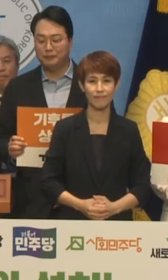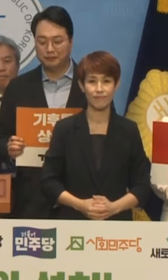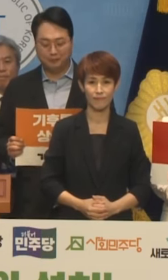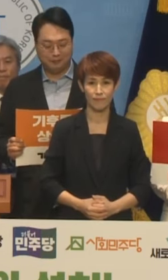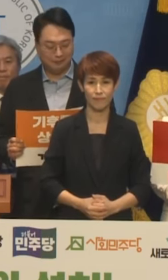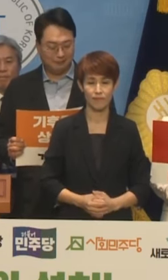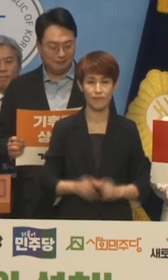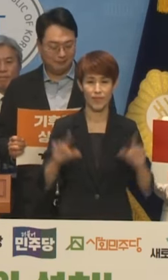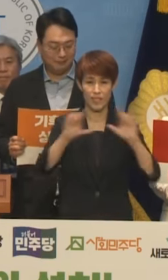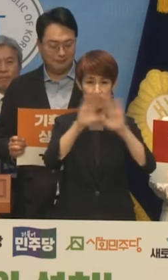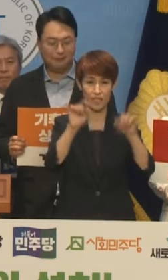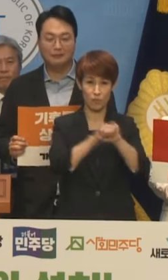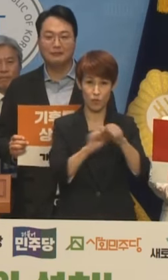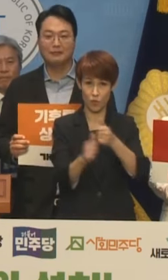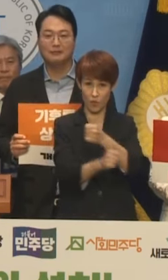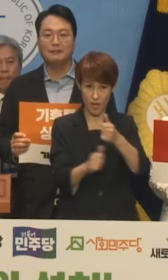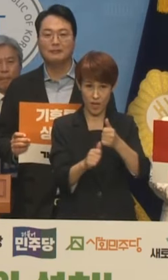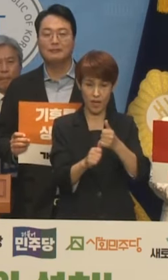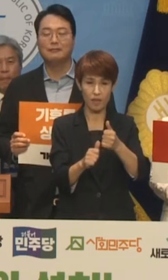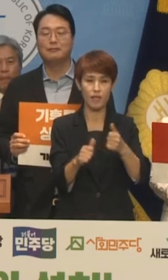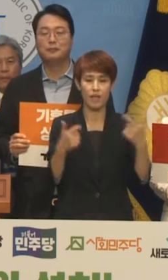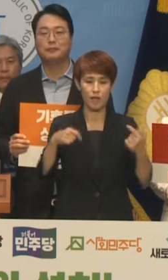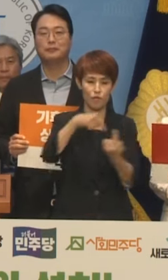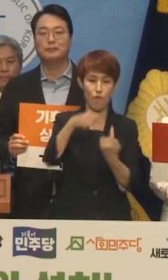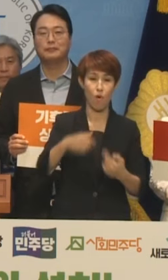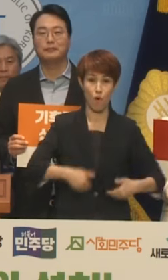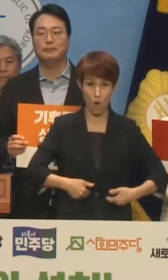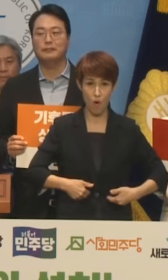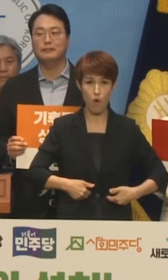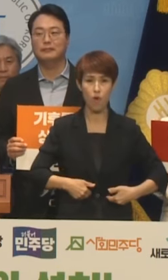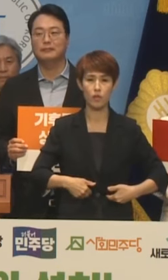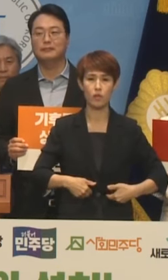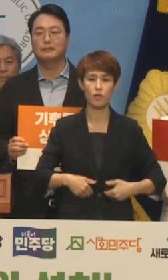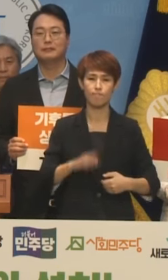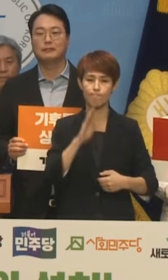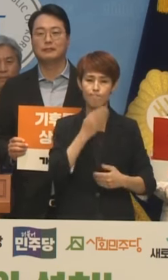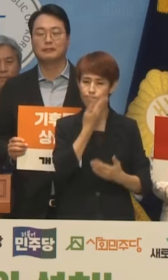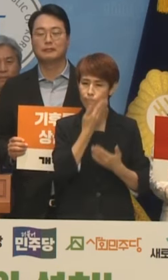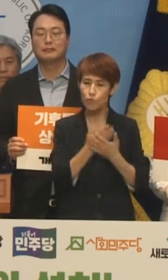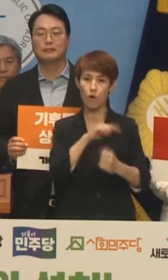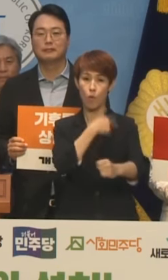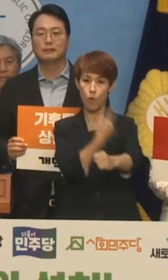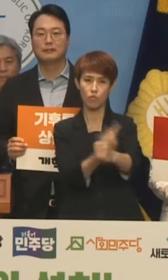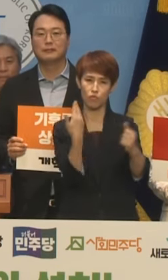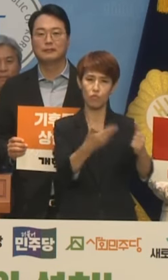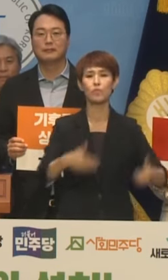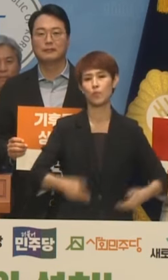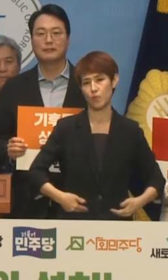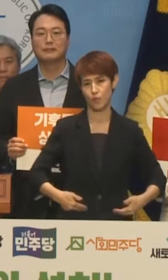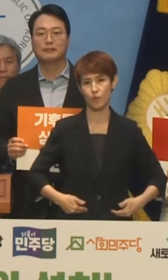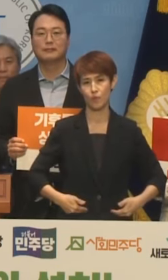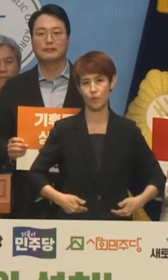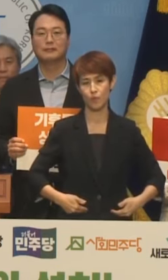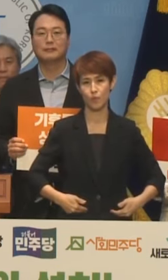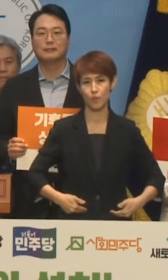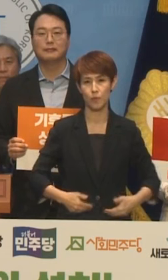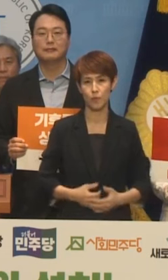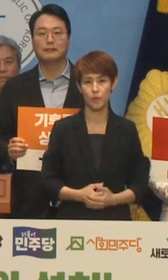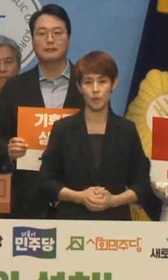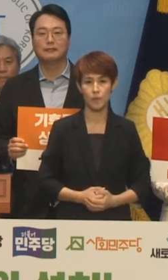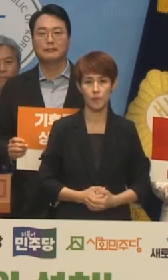또한 기후특위의 상설화뿐만 아니라 특위에 실질적인 권한이 부여되어야 의미 있는 역할을 할 수 있을